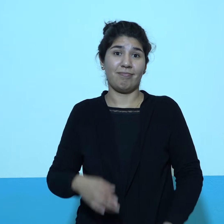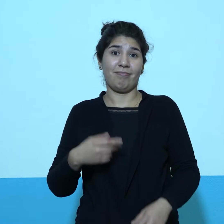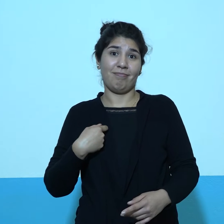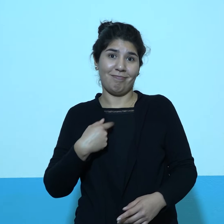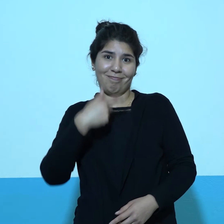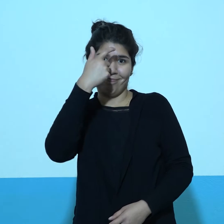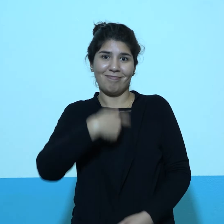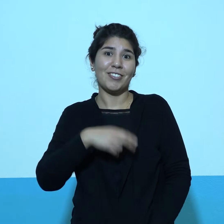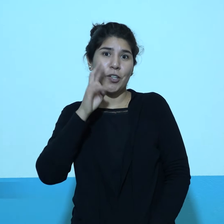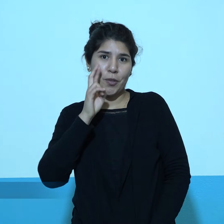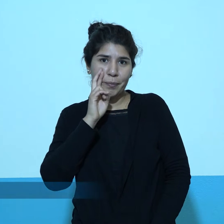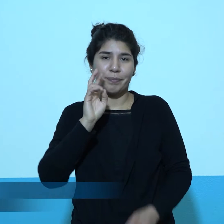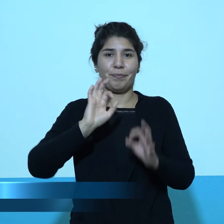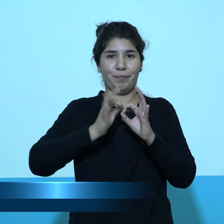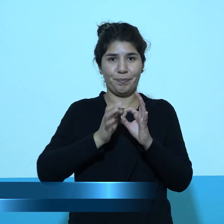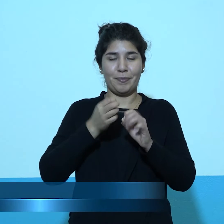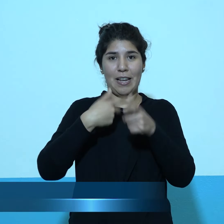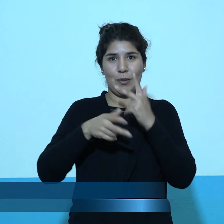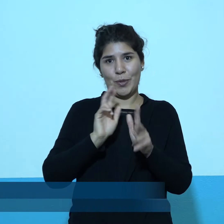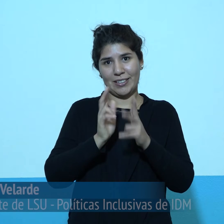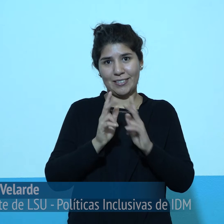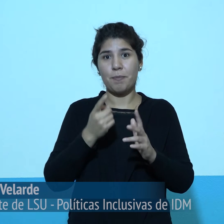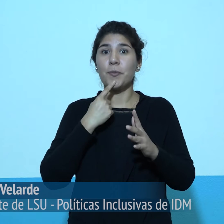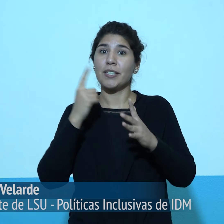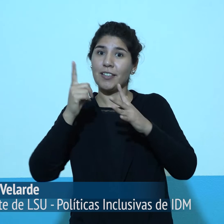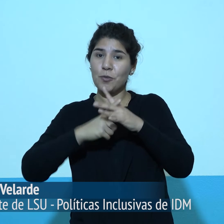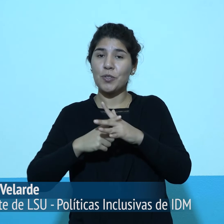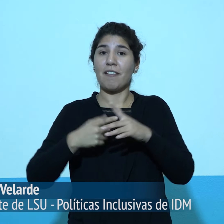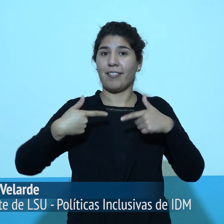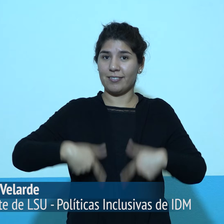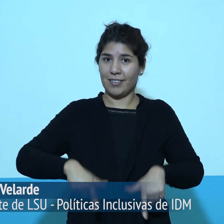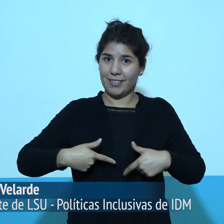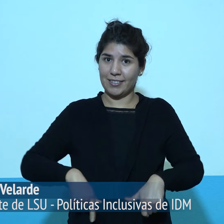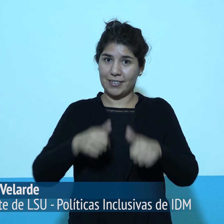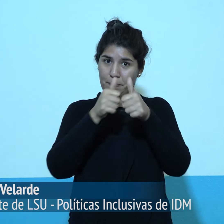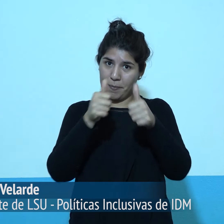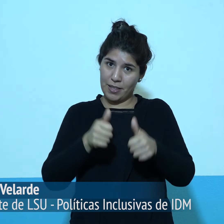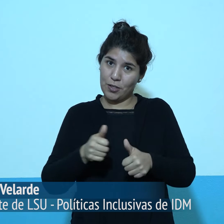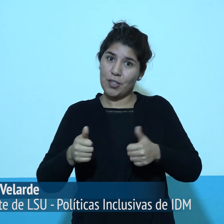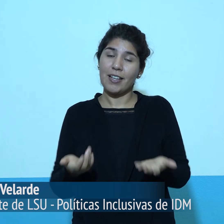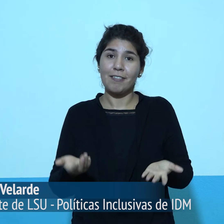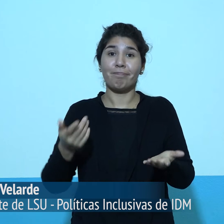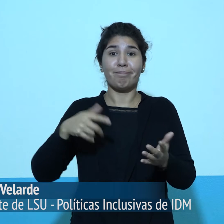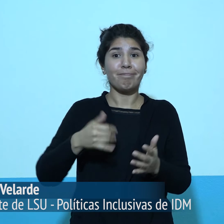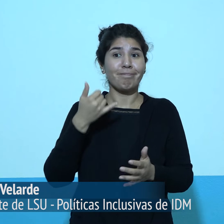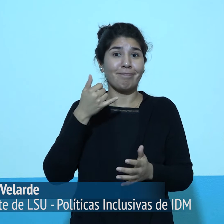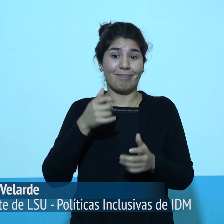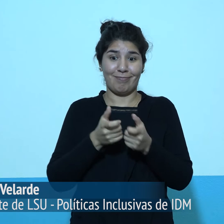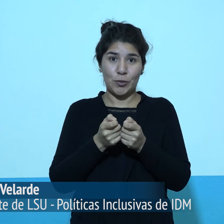mi nombre es romina velarde soy intérprete de lengua de señas de políticas inclusivas de la intendencia de maldonado esta línea telefónica